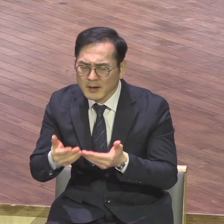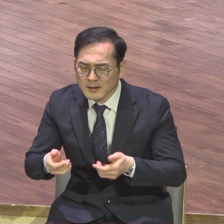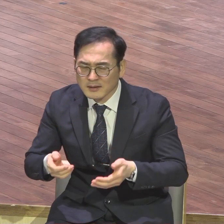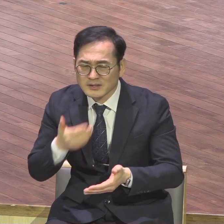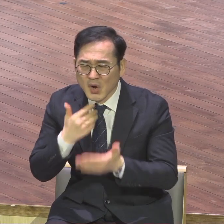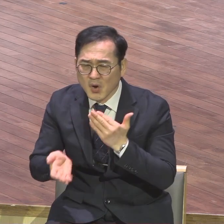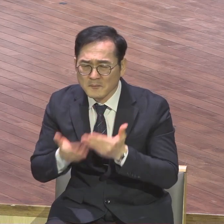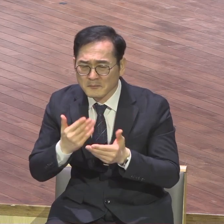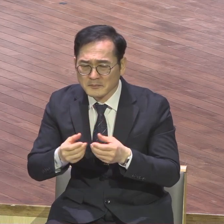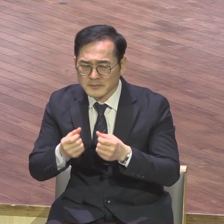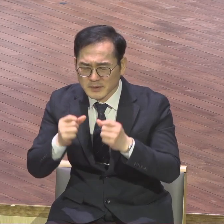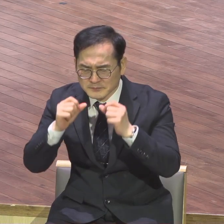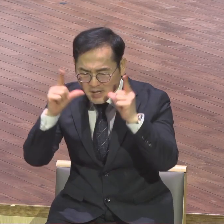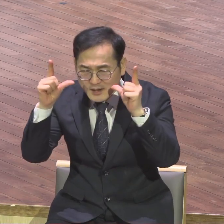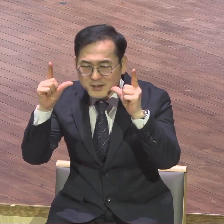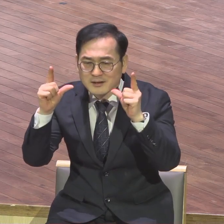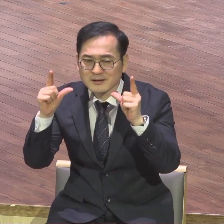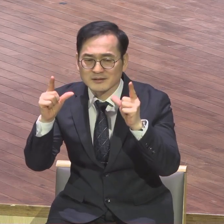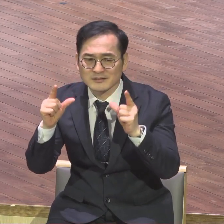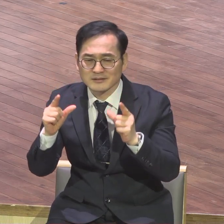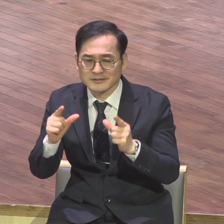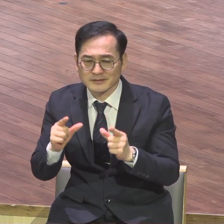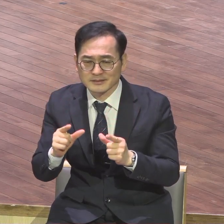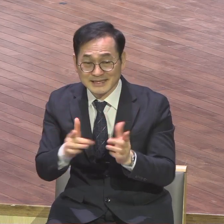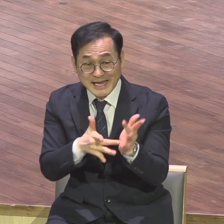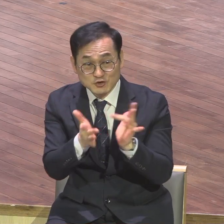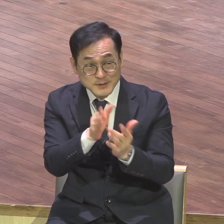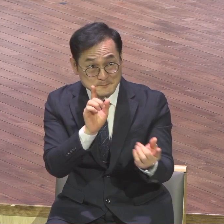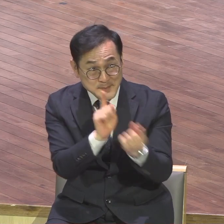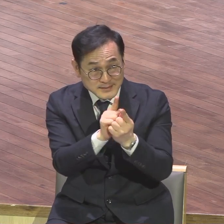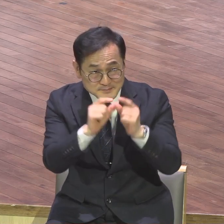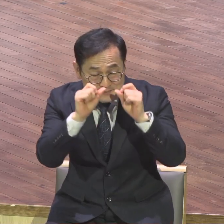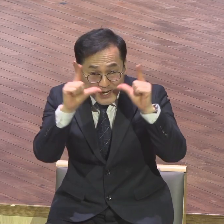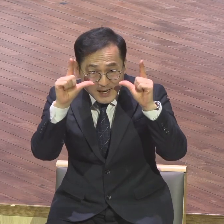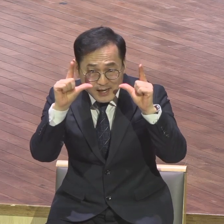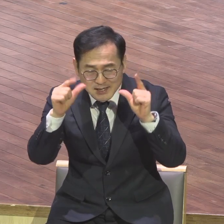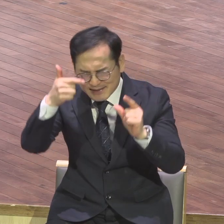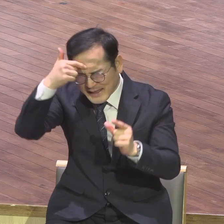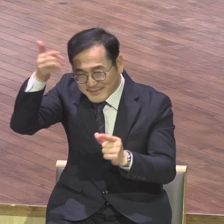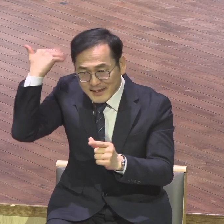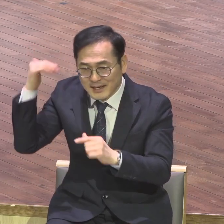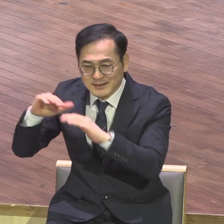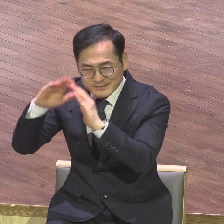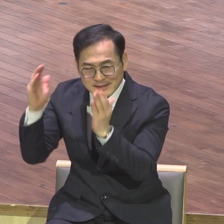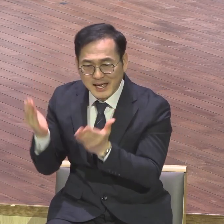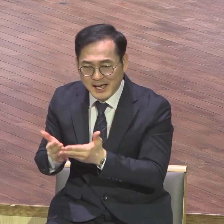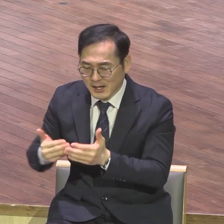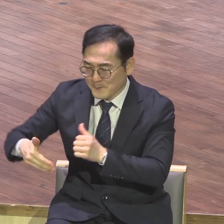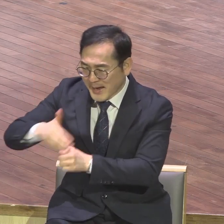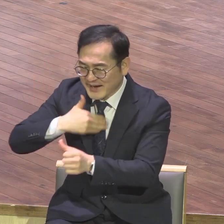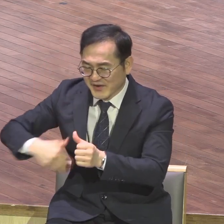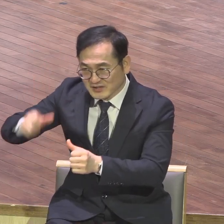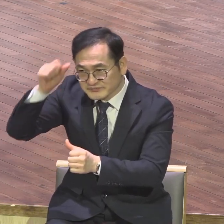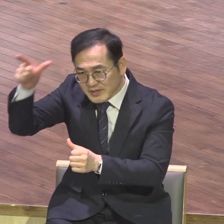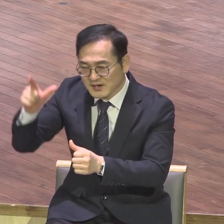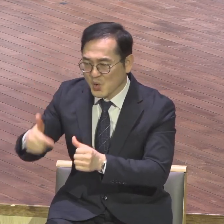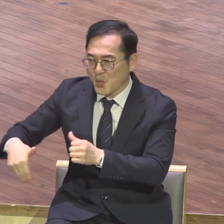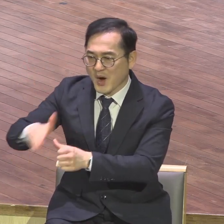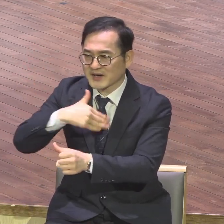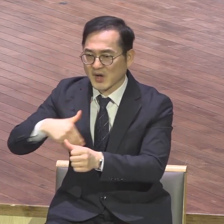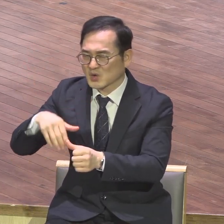다메섹 도상에서 예수 그리스도를 만난 이후 과거에 있었던 자신의 배경 더 이상